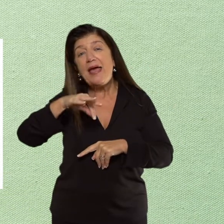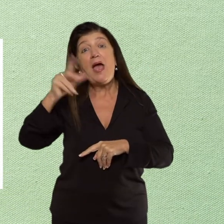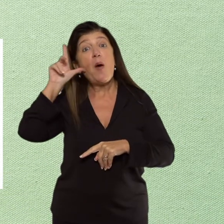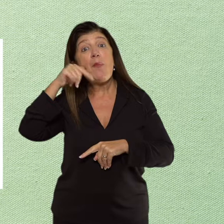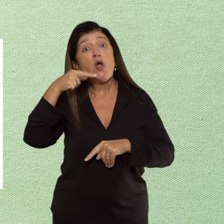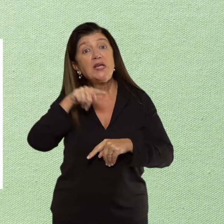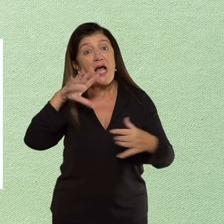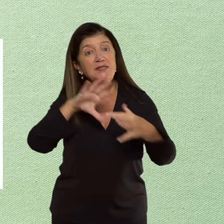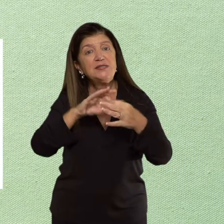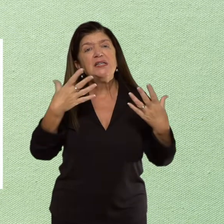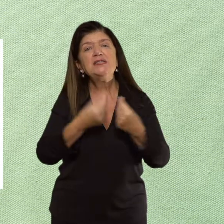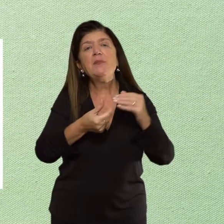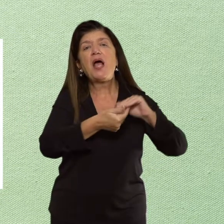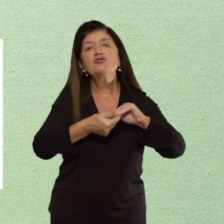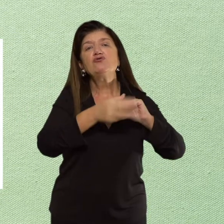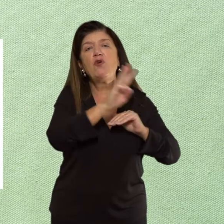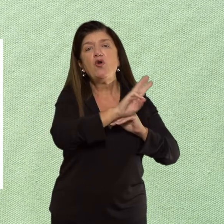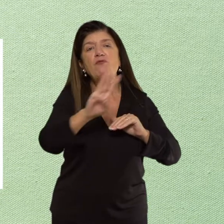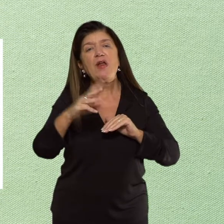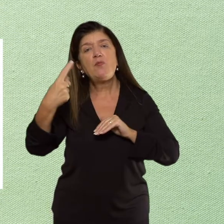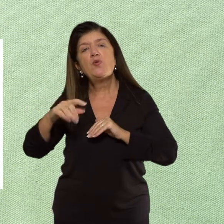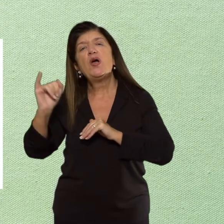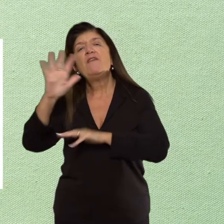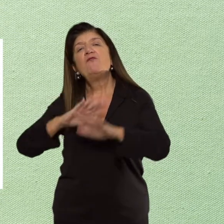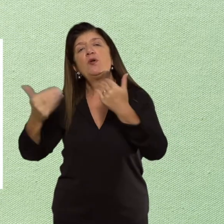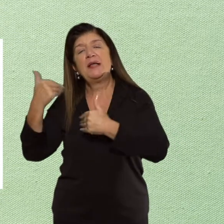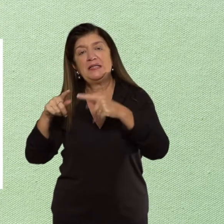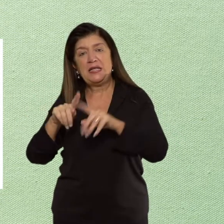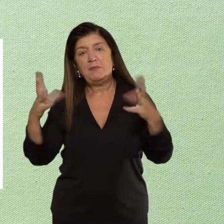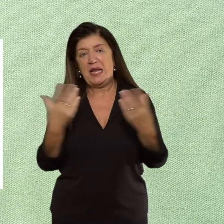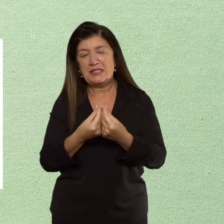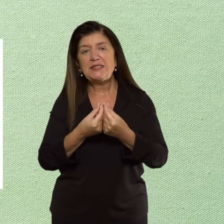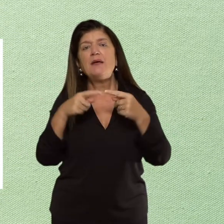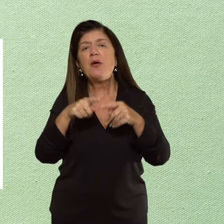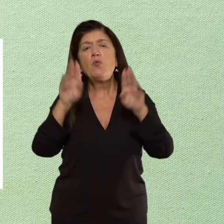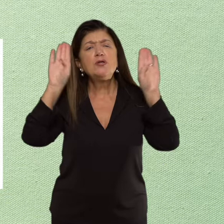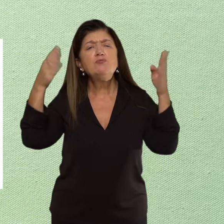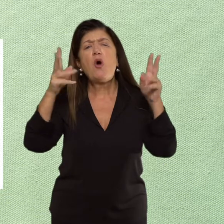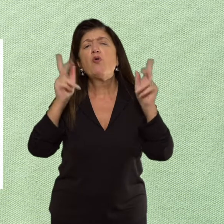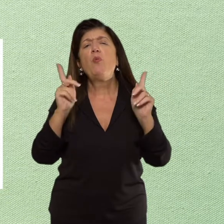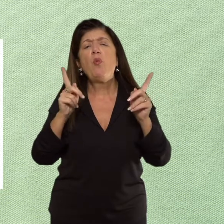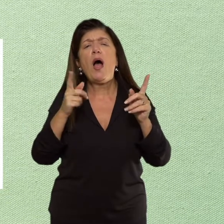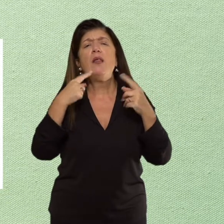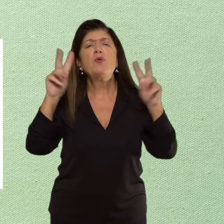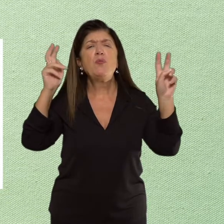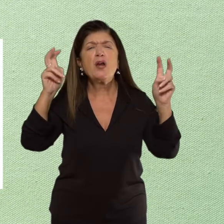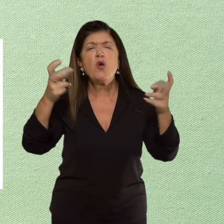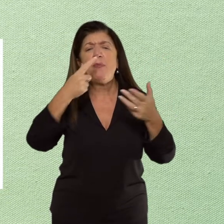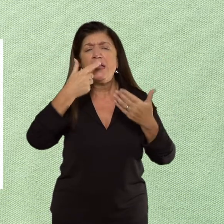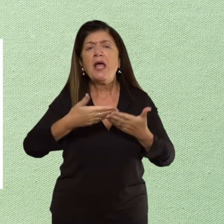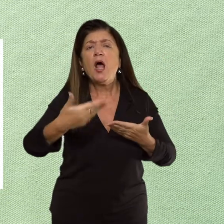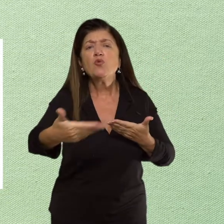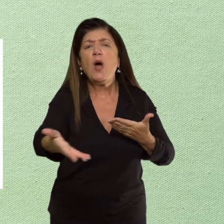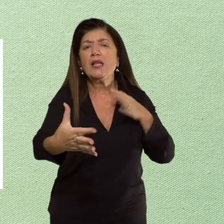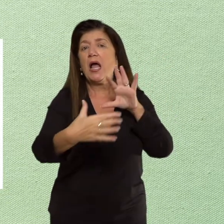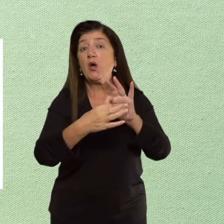con l'Informa Disabile. È un podcast che si occupa di argomenti informativi e di attualità relativi alla disabilità,